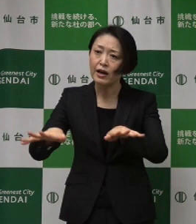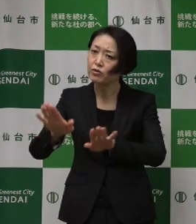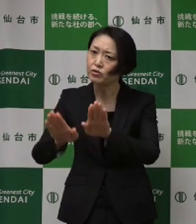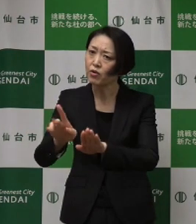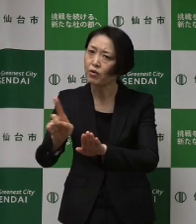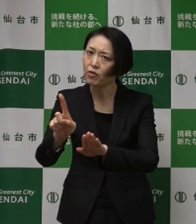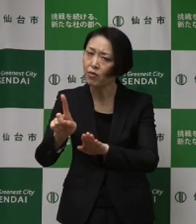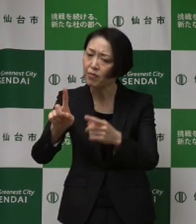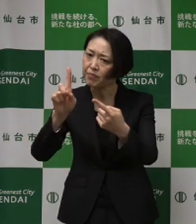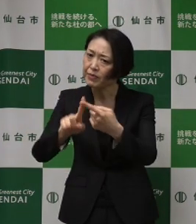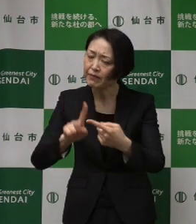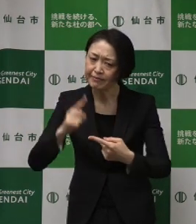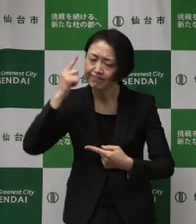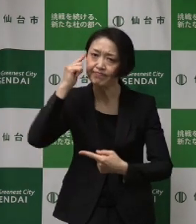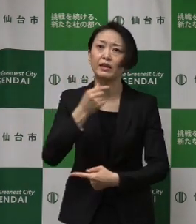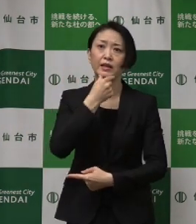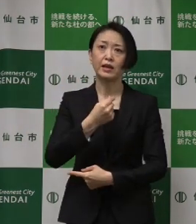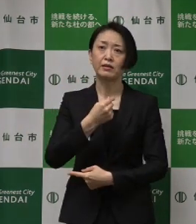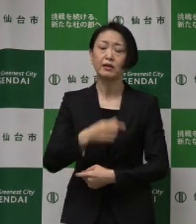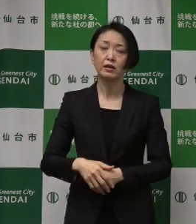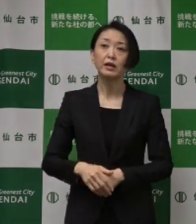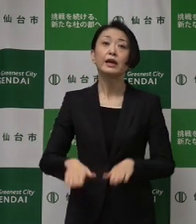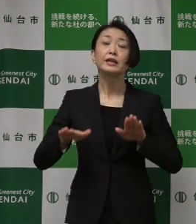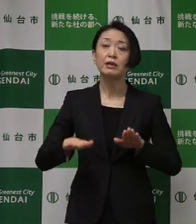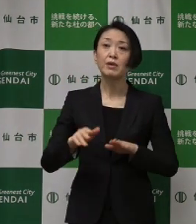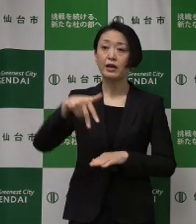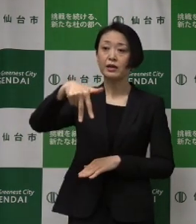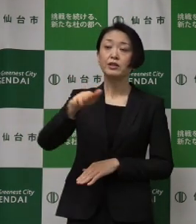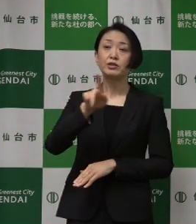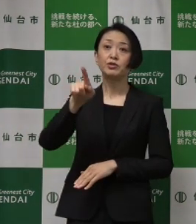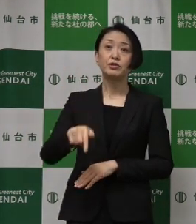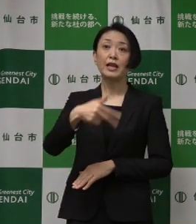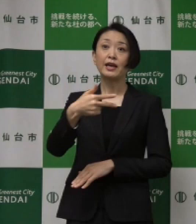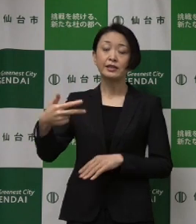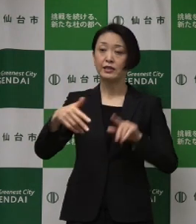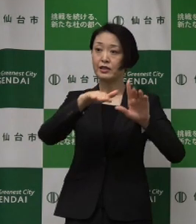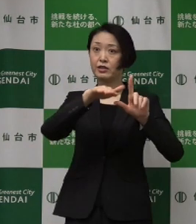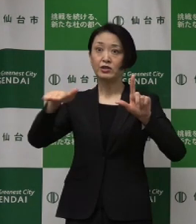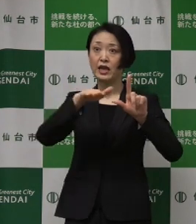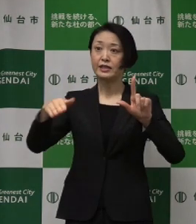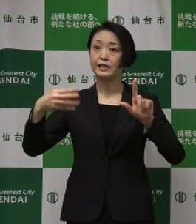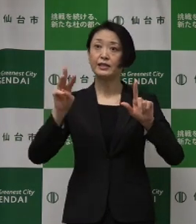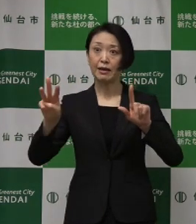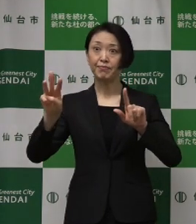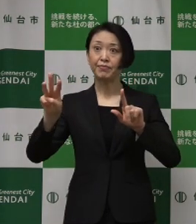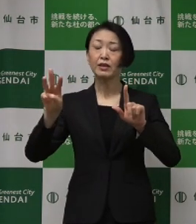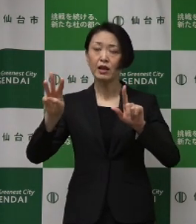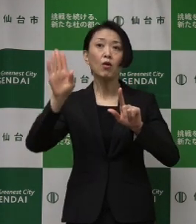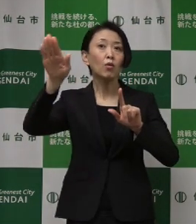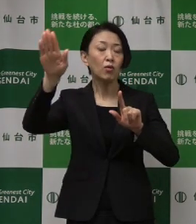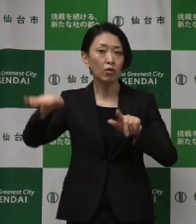つまりは、今ステージ3の指標がいくつかありますけれども、これがステージ2に下が